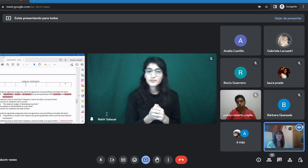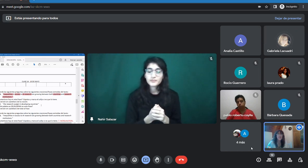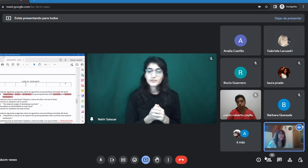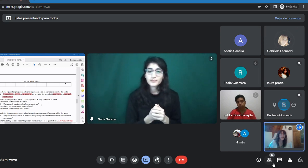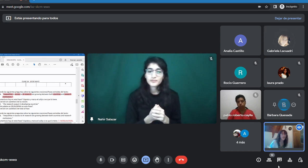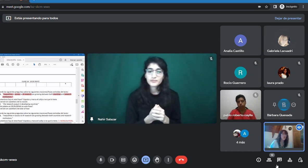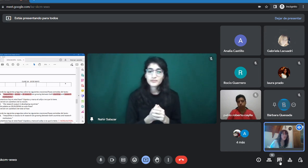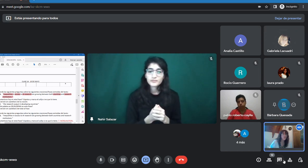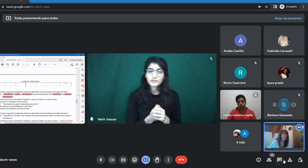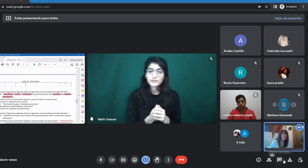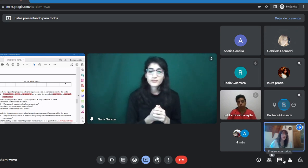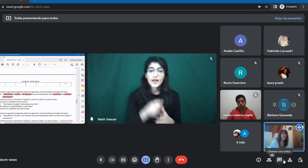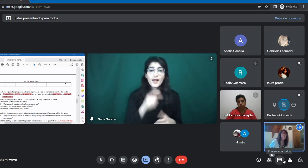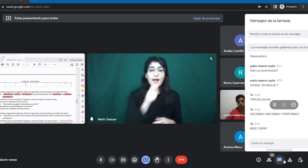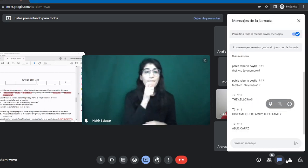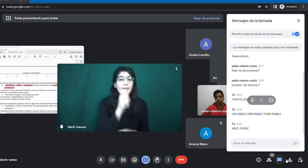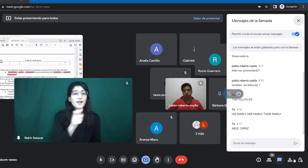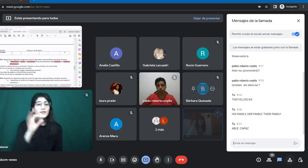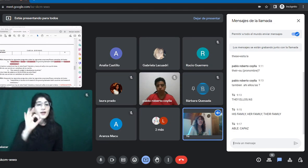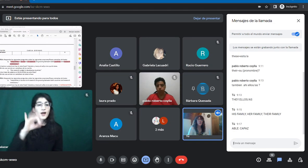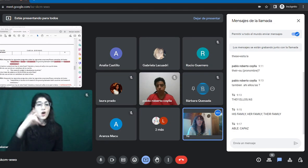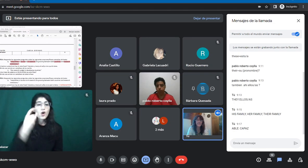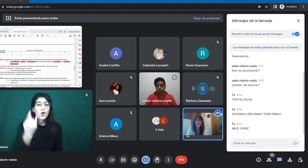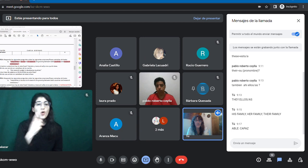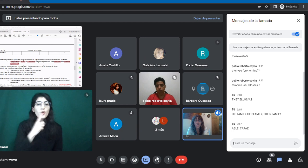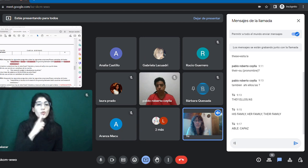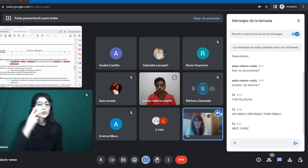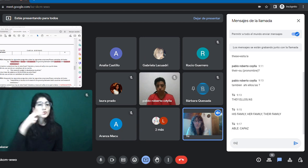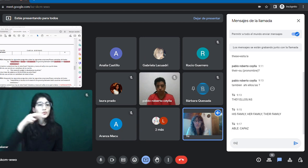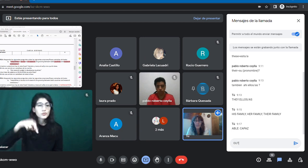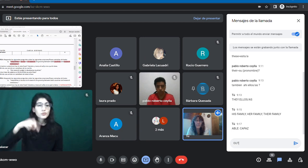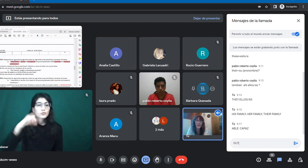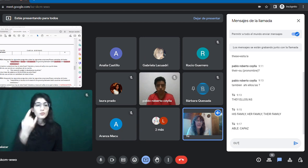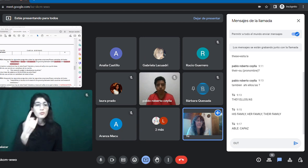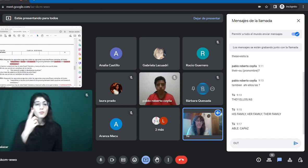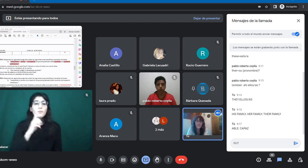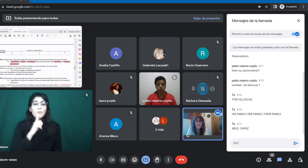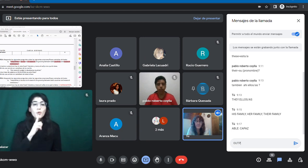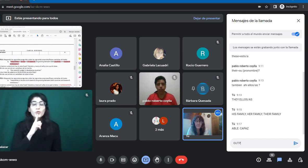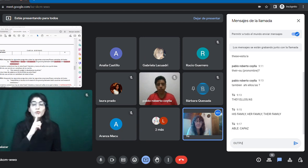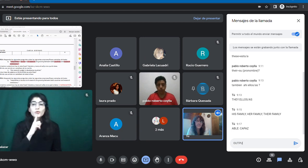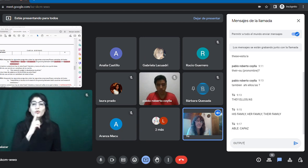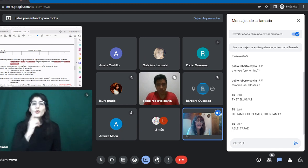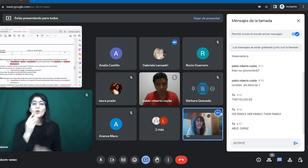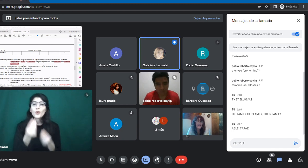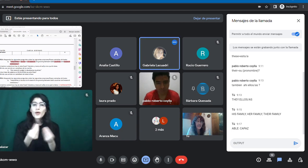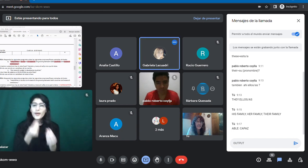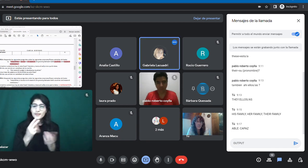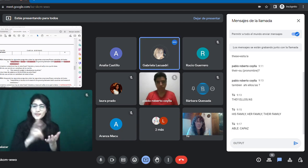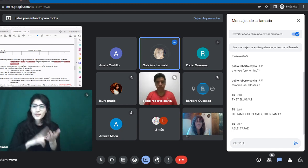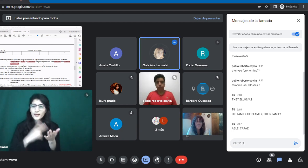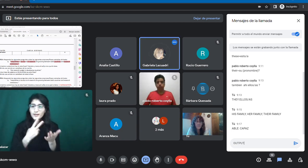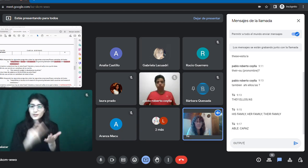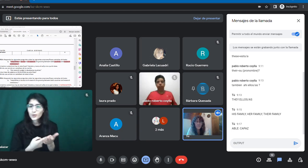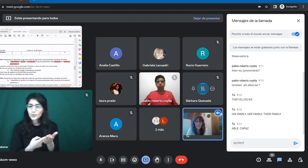Output, esta palabra yo se la voy a poner ahí, es sinónimo también, en este